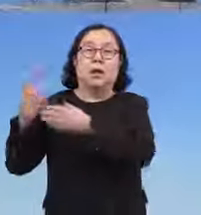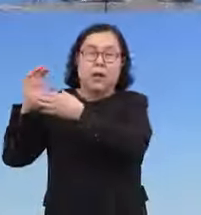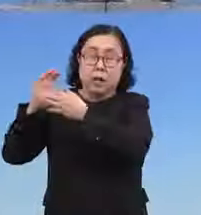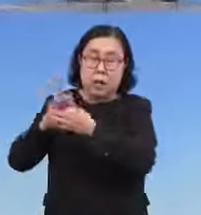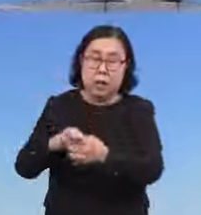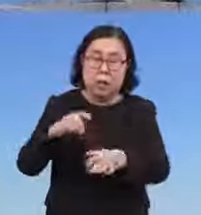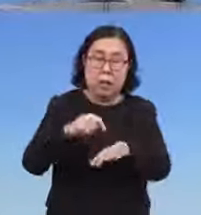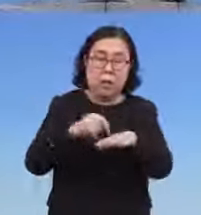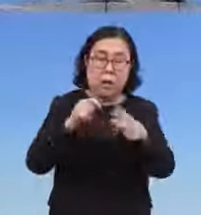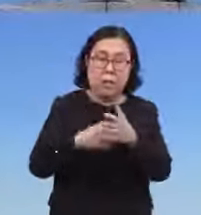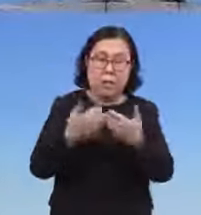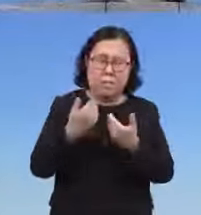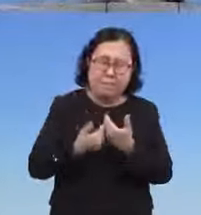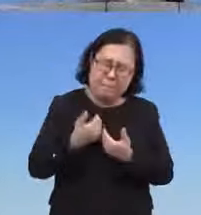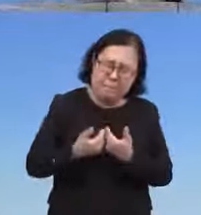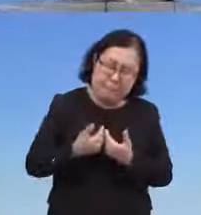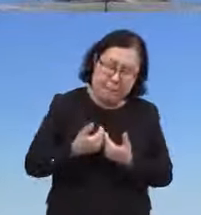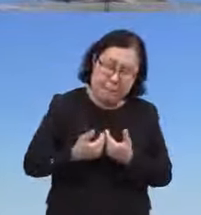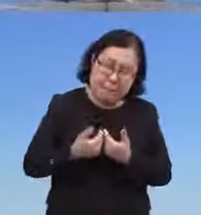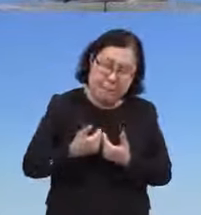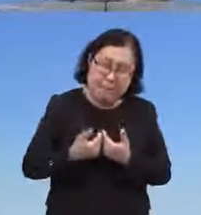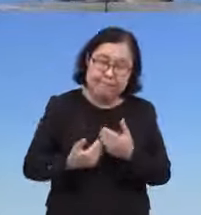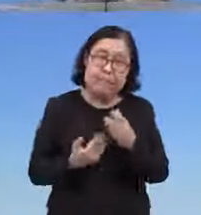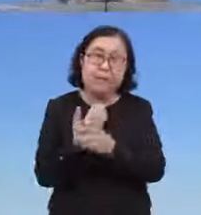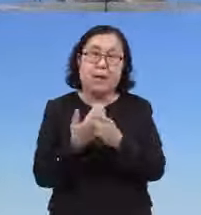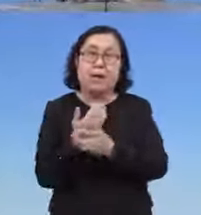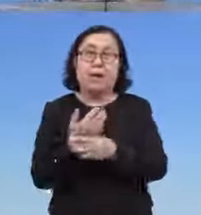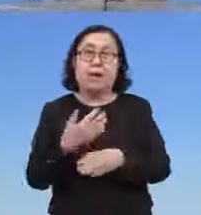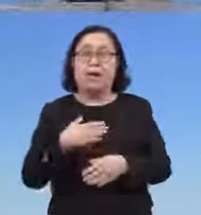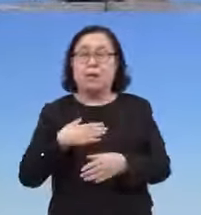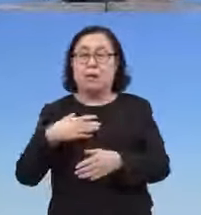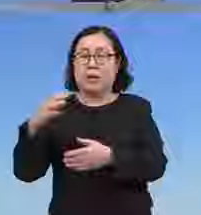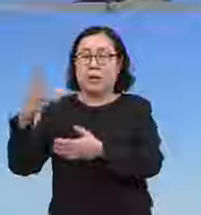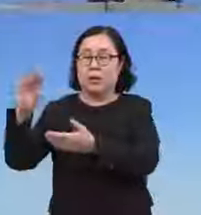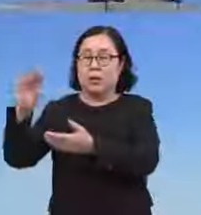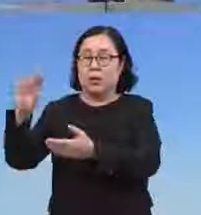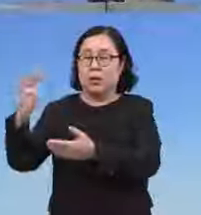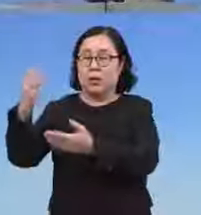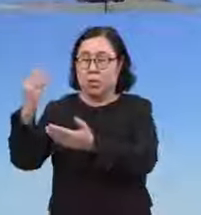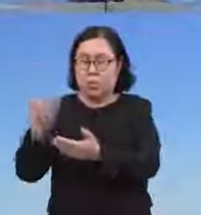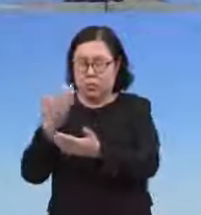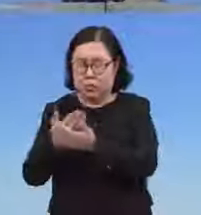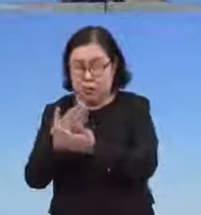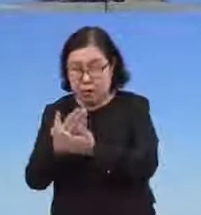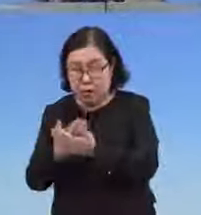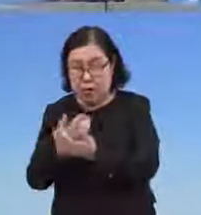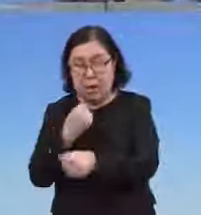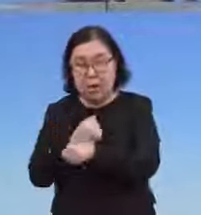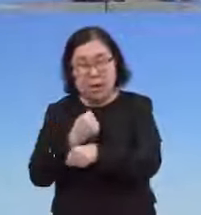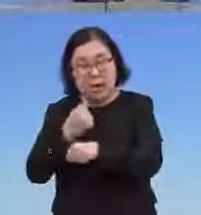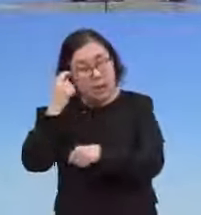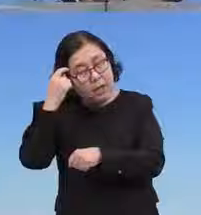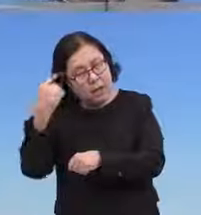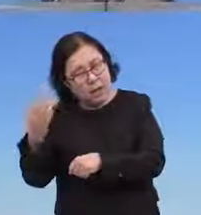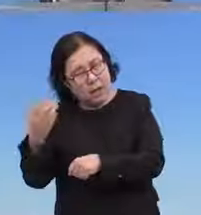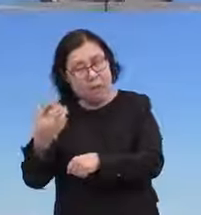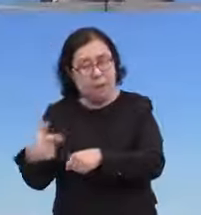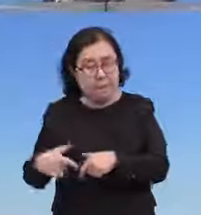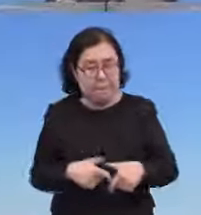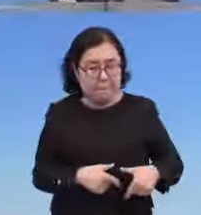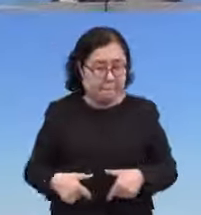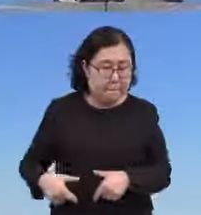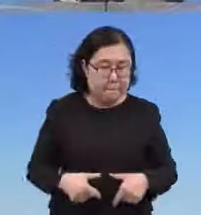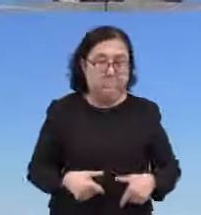거리인데요, 계속 마음에 갈등이 일어나는 거예요. 지금이라도 그 서류 되돌려 달라 그래서 찢어버리면 나 미국